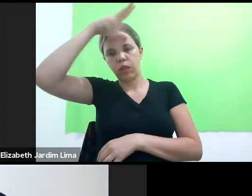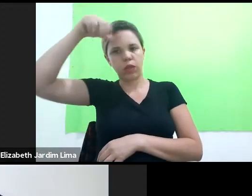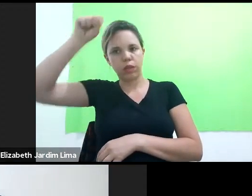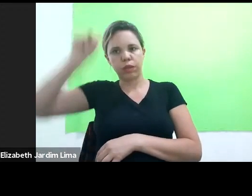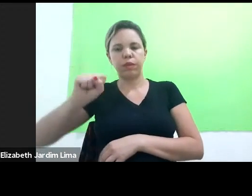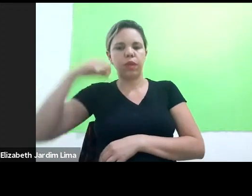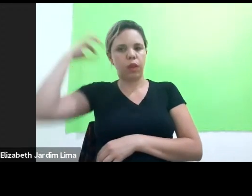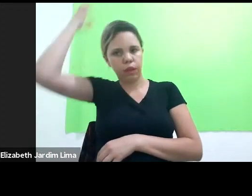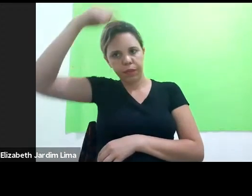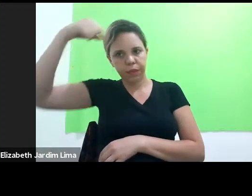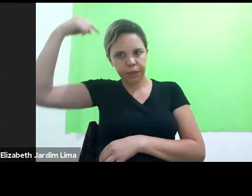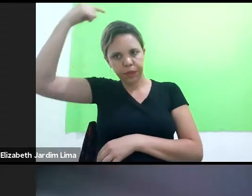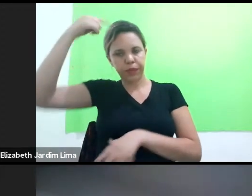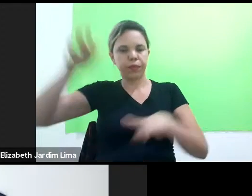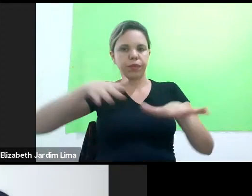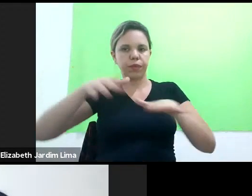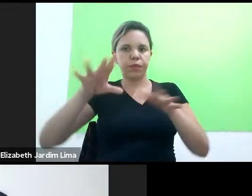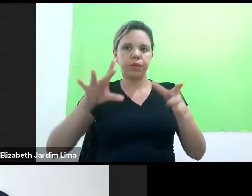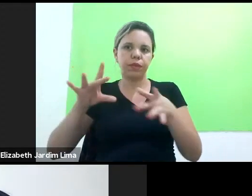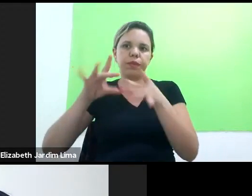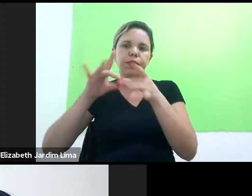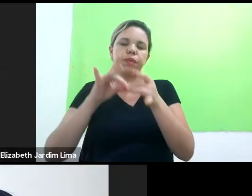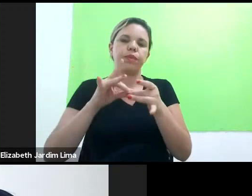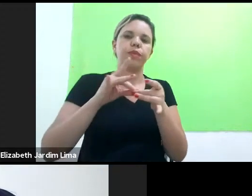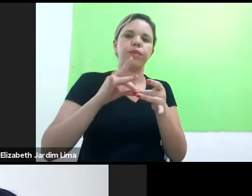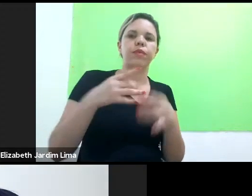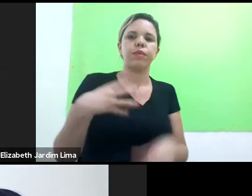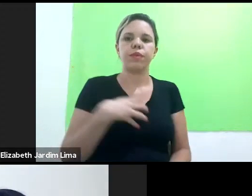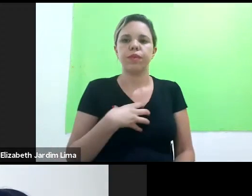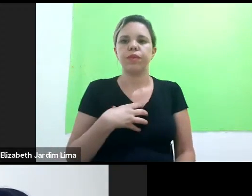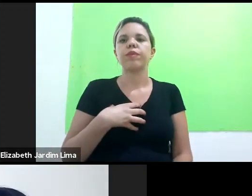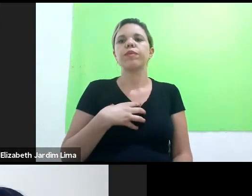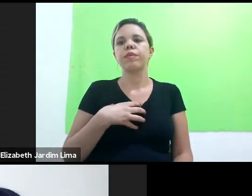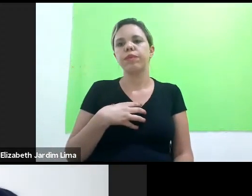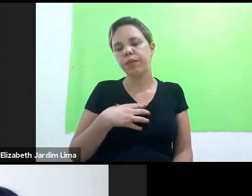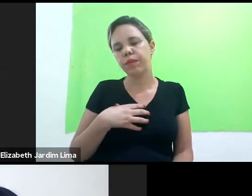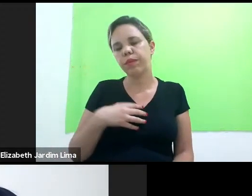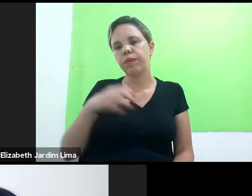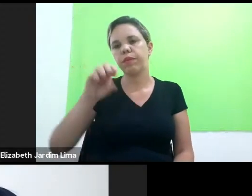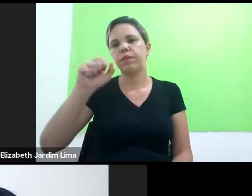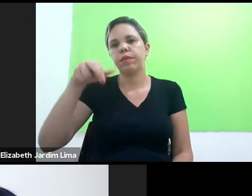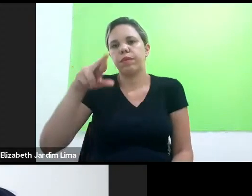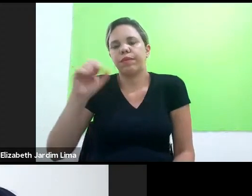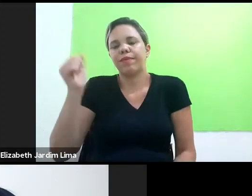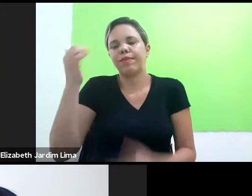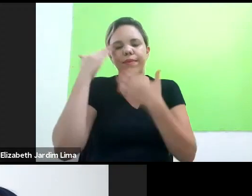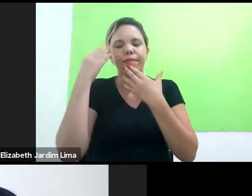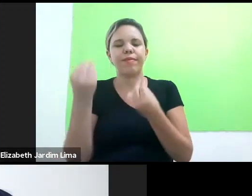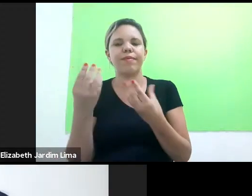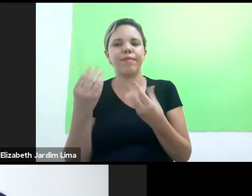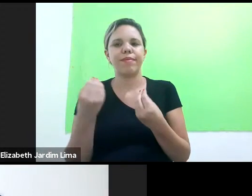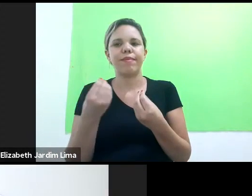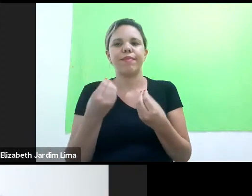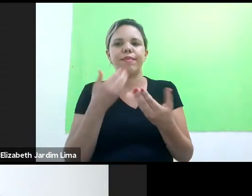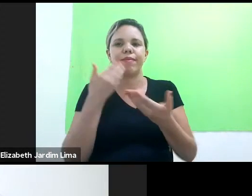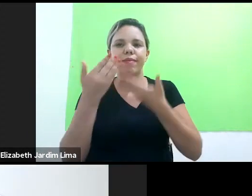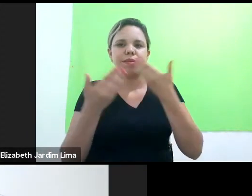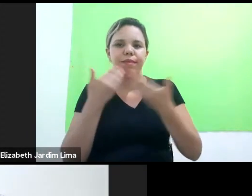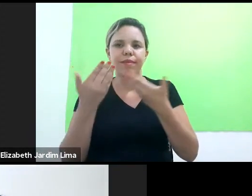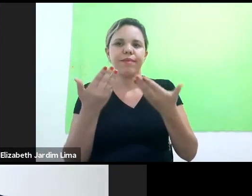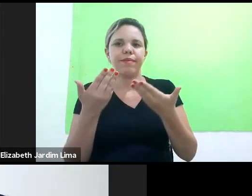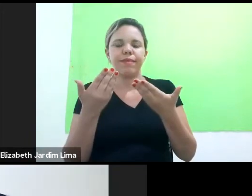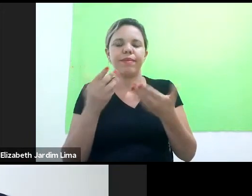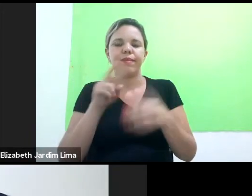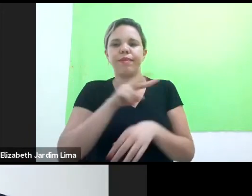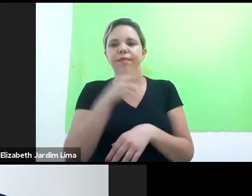Santo, Movimento Unido dos Povos e Organizações Indígenas da Bahia. Então, Samara, te agradeço muito a sua fala, e a gente vai fazer essa